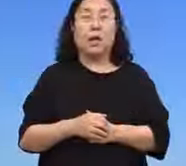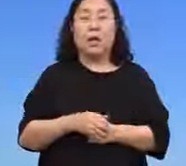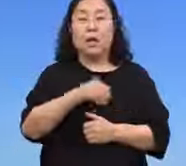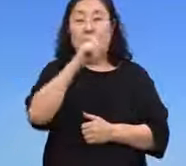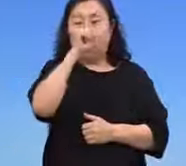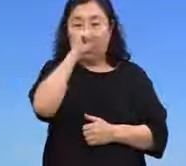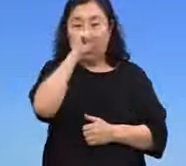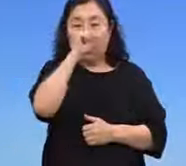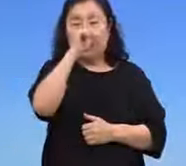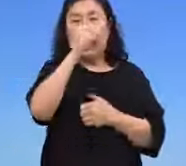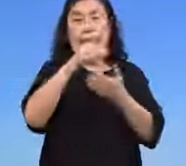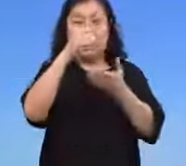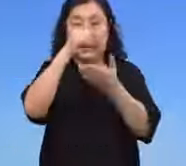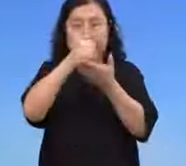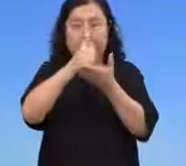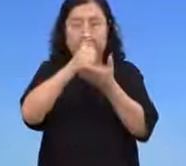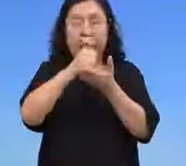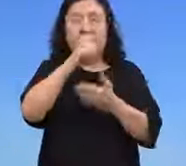좋으신